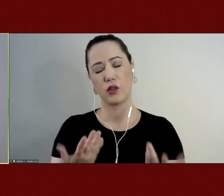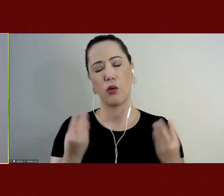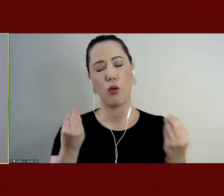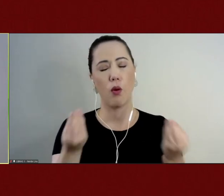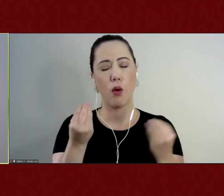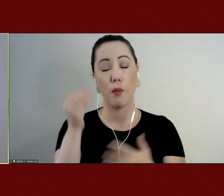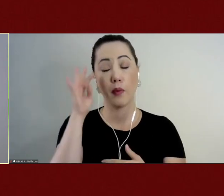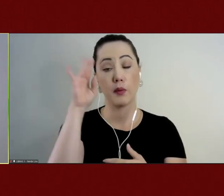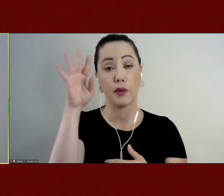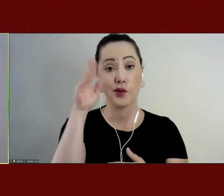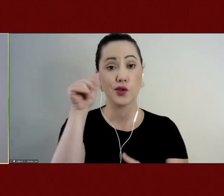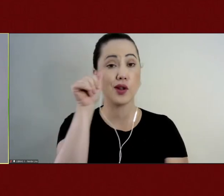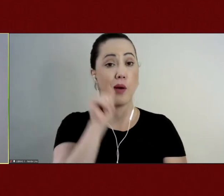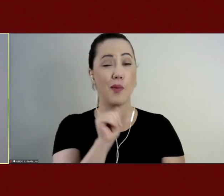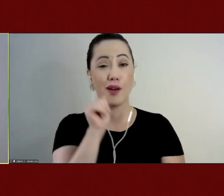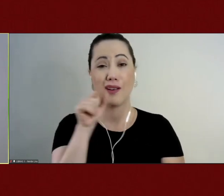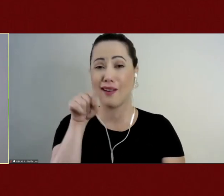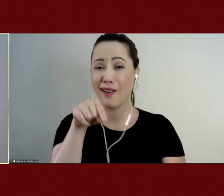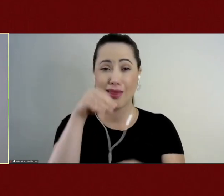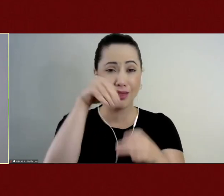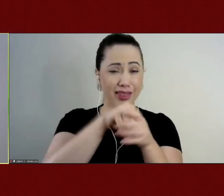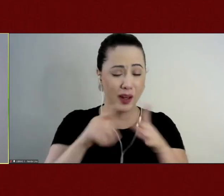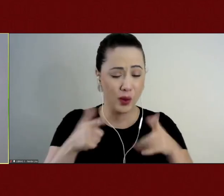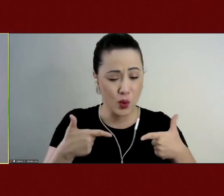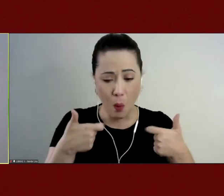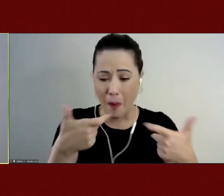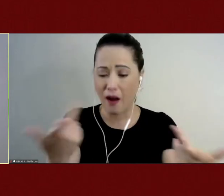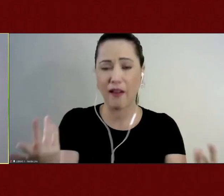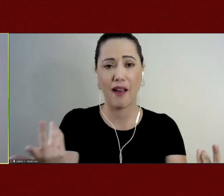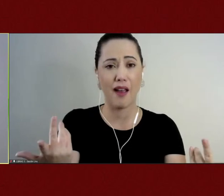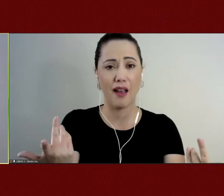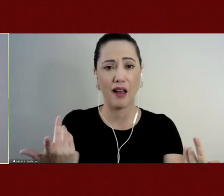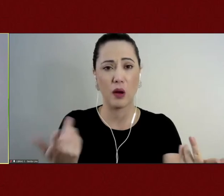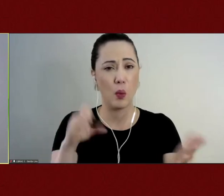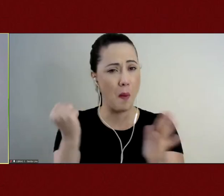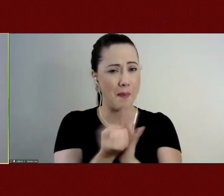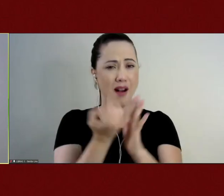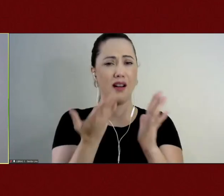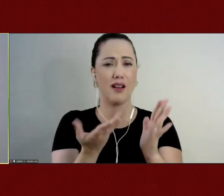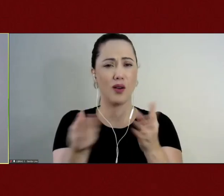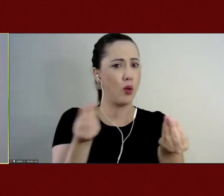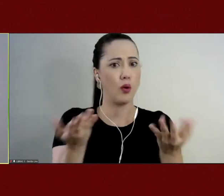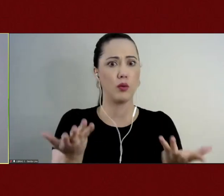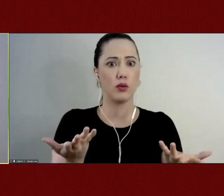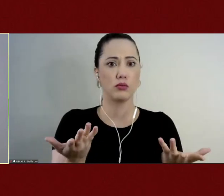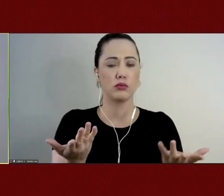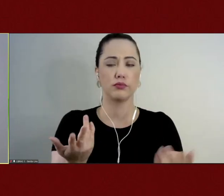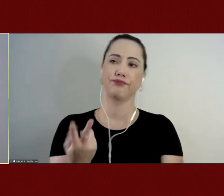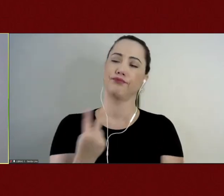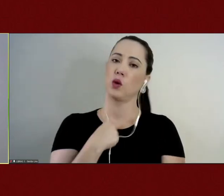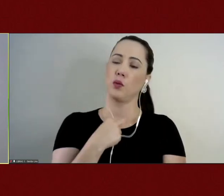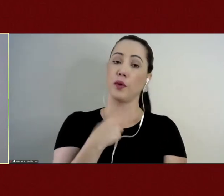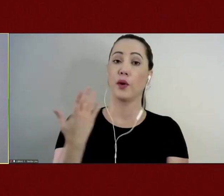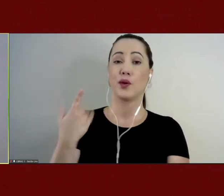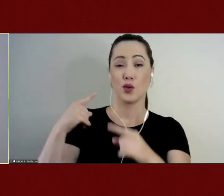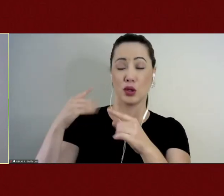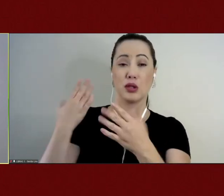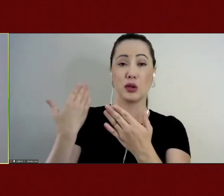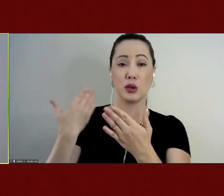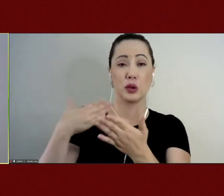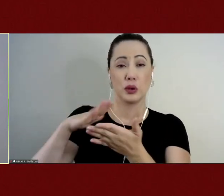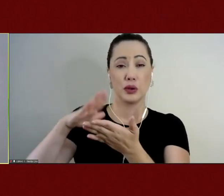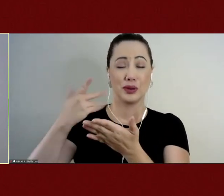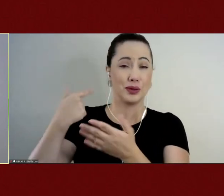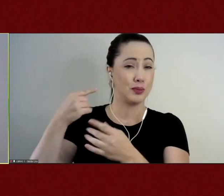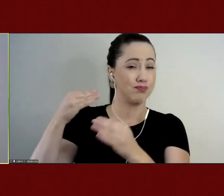ser taxado de qualquer coisa, né, não pode em momento nenhum. Mas aqui também o meu repúdio ao deputado paulista, né, Mamãe